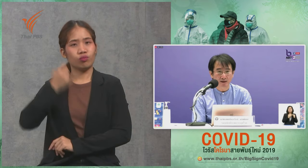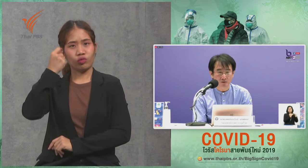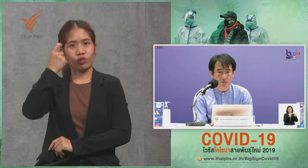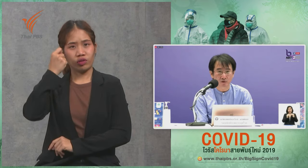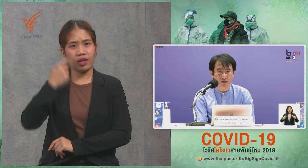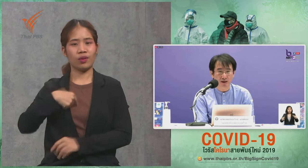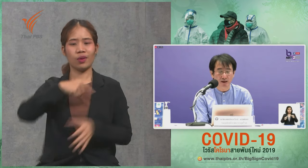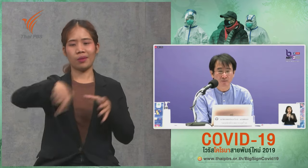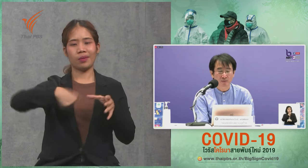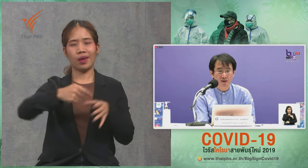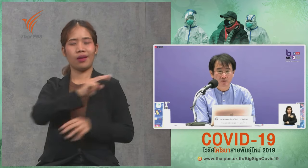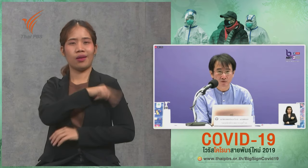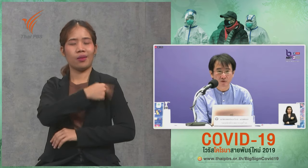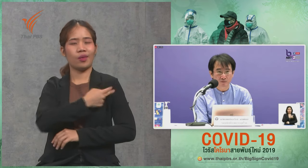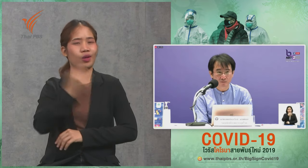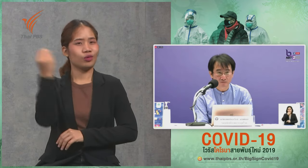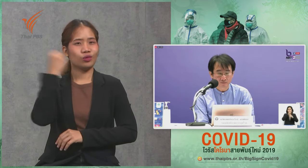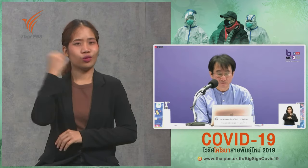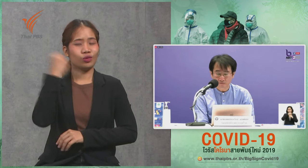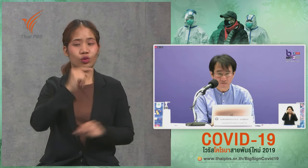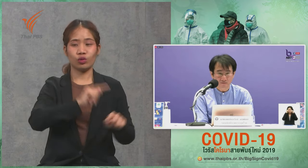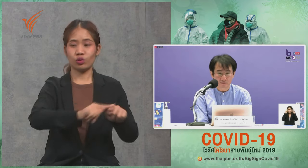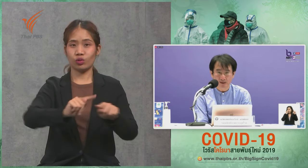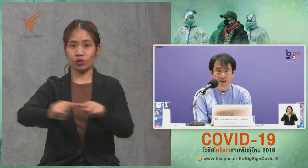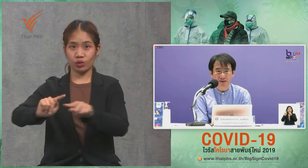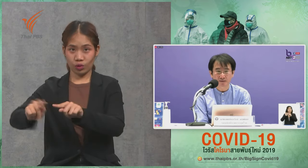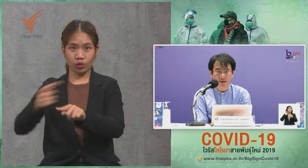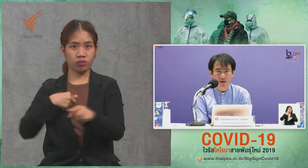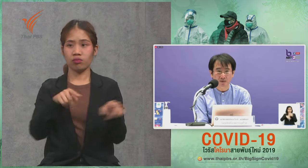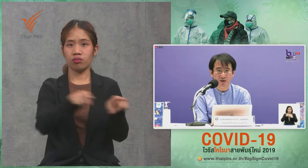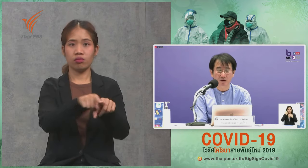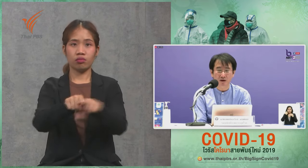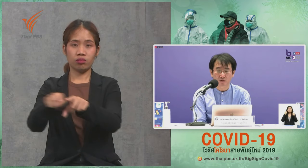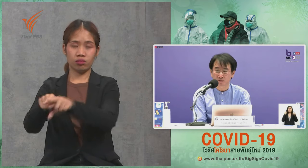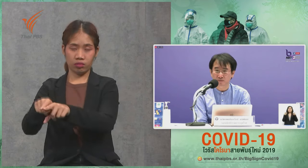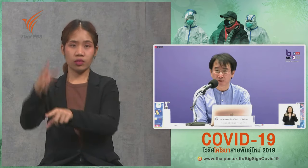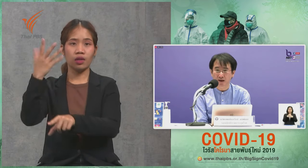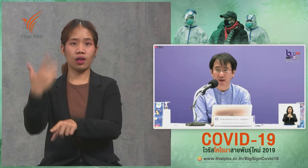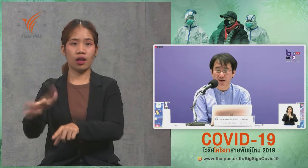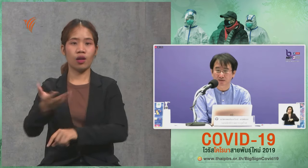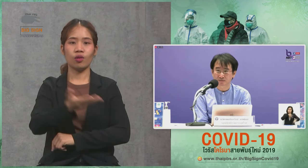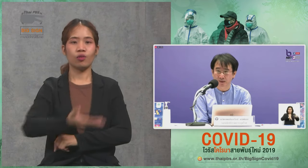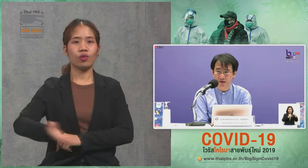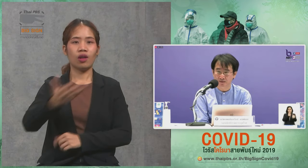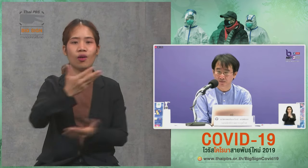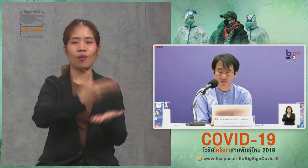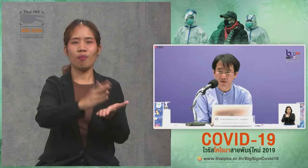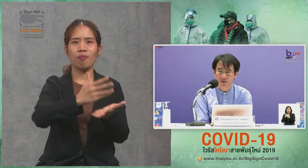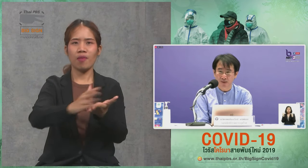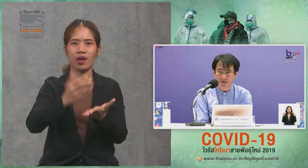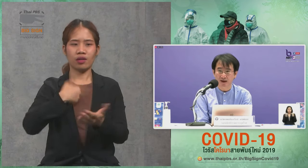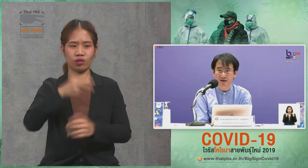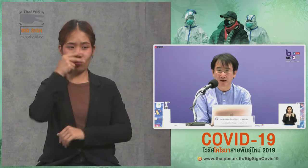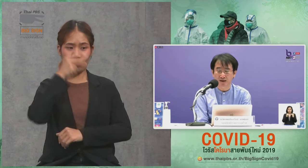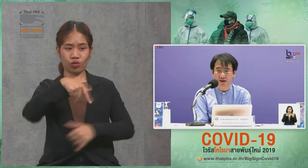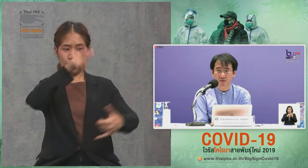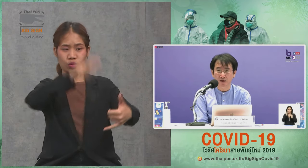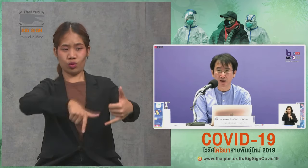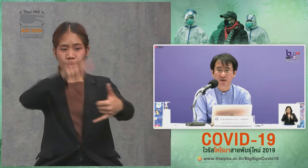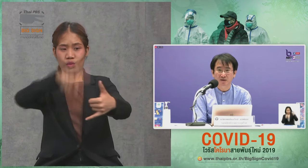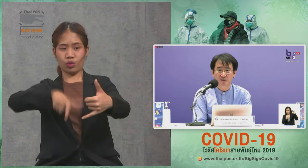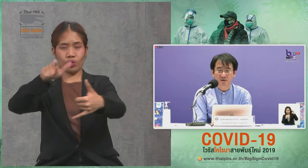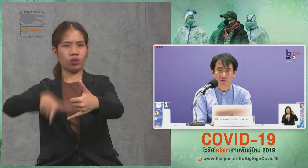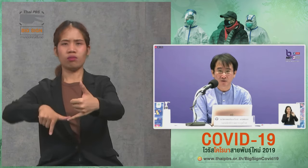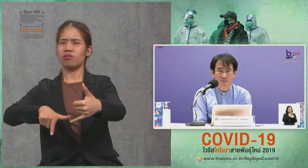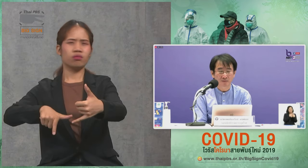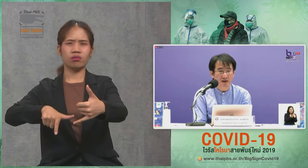การแพทย์เนี่ยทุกคนนะครับทุกคนเหมือนกันนะครับแล้วก็เราไม่ได้แบ่งชั้นกันนะครับว่